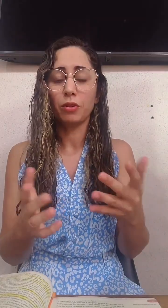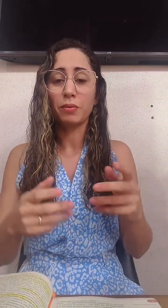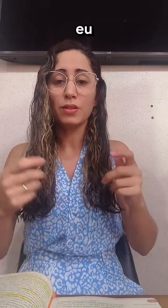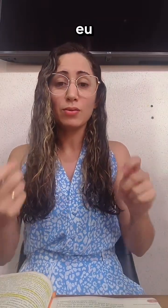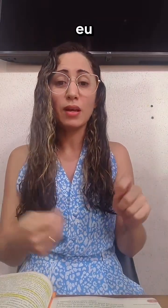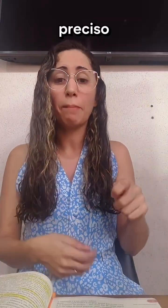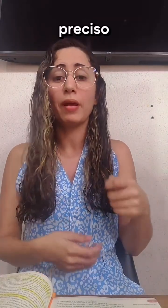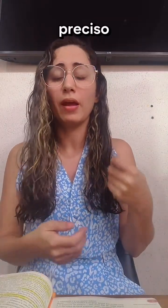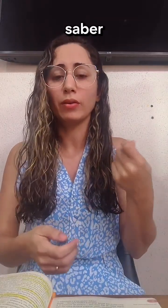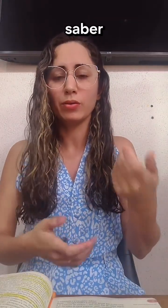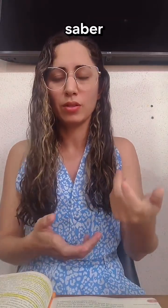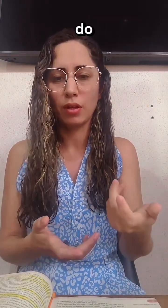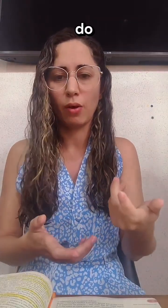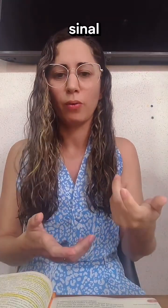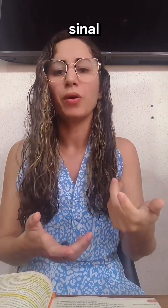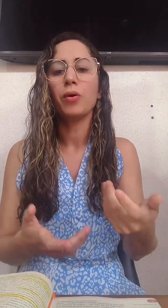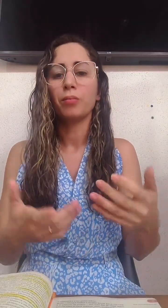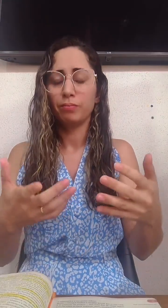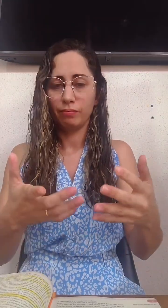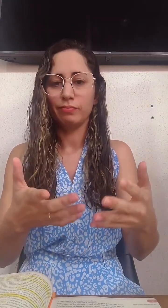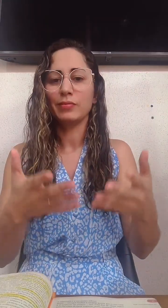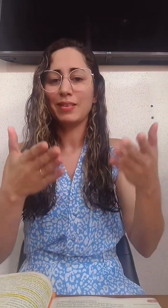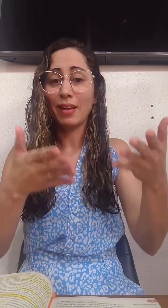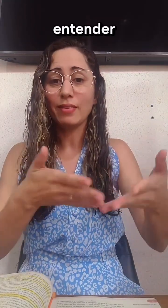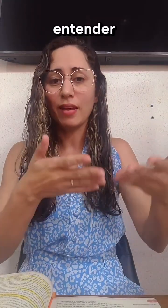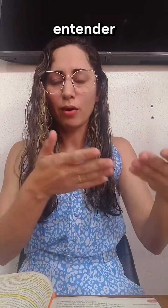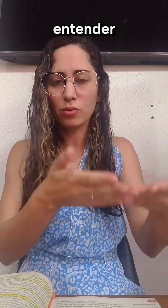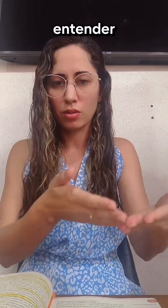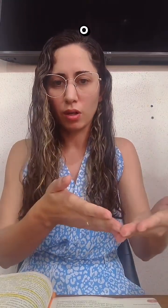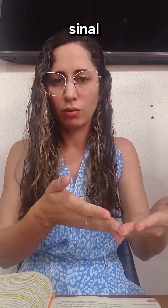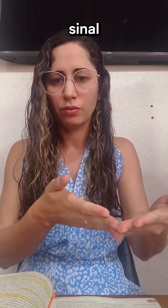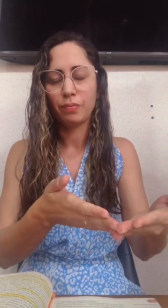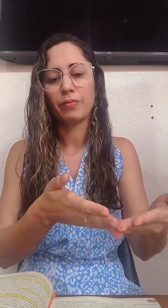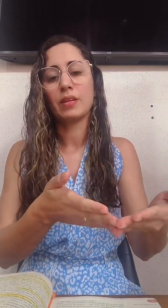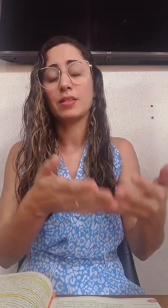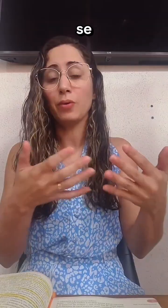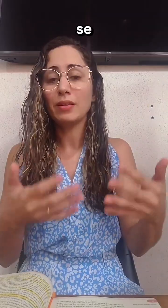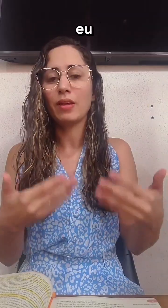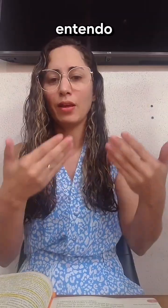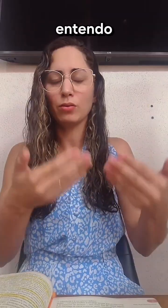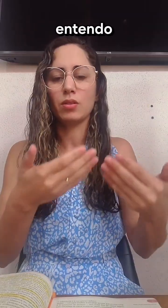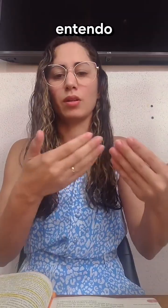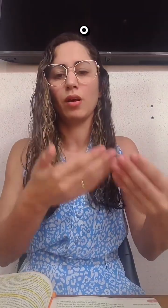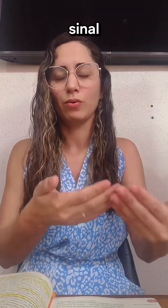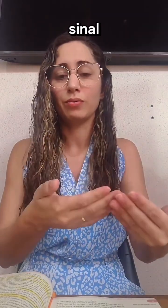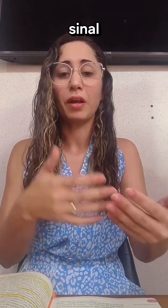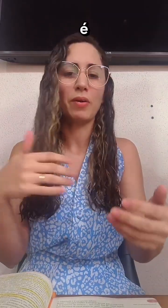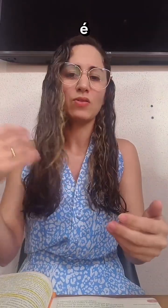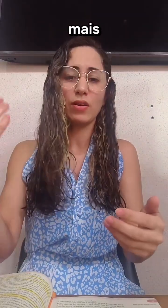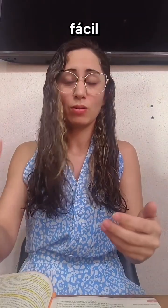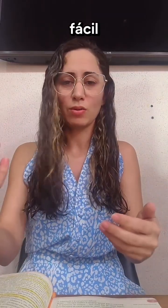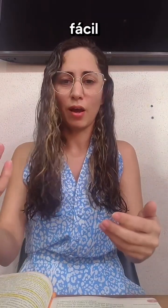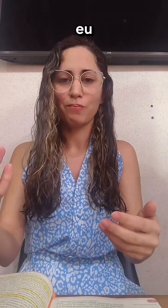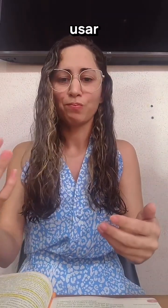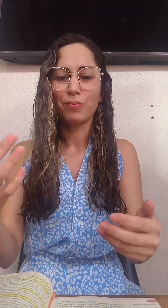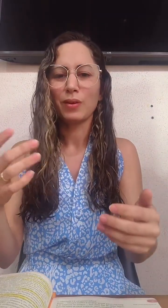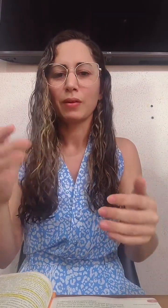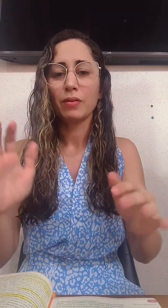Eu preciso saber do sinal, entender o sinal. Se eu entendo o sinal, é mais fácil usar.